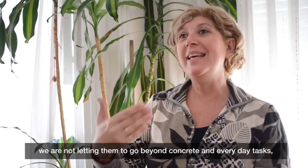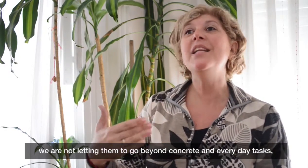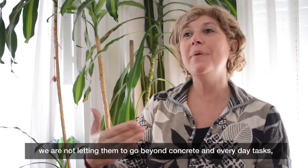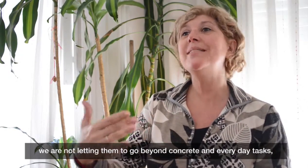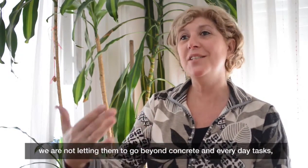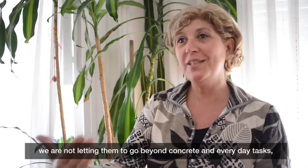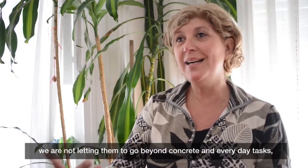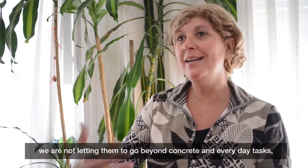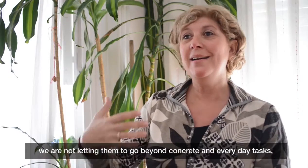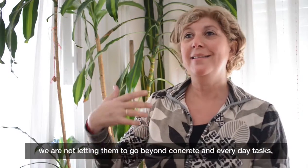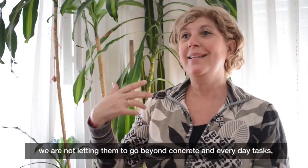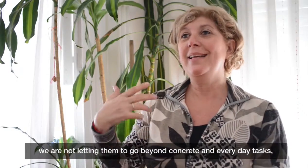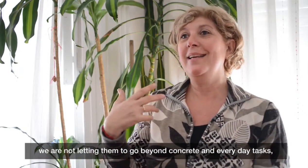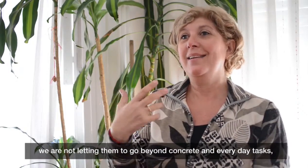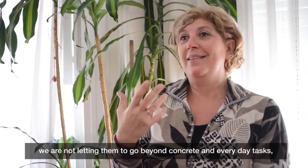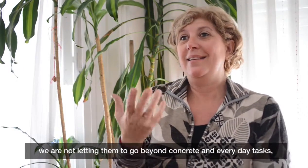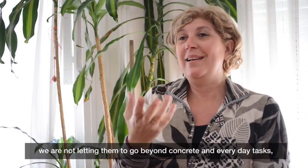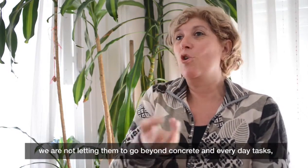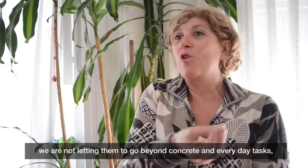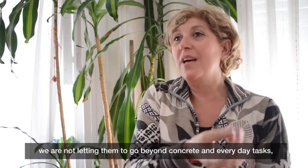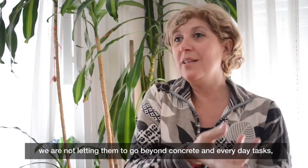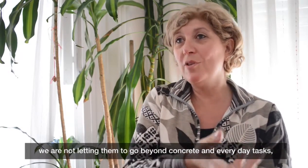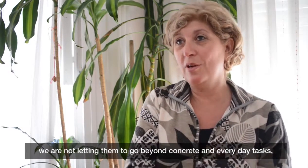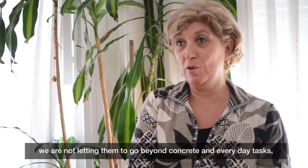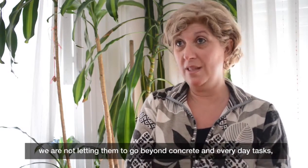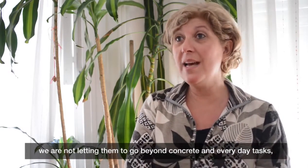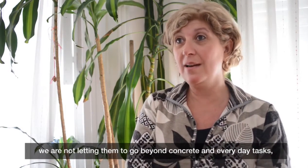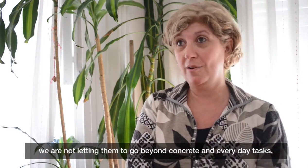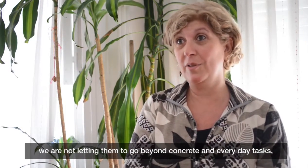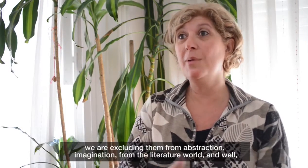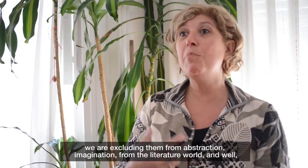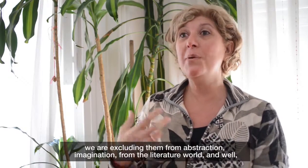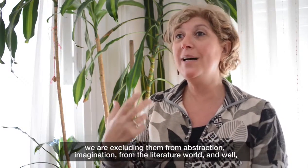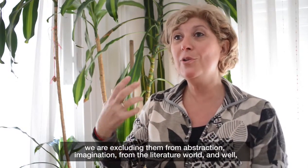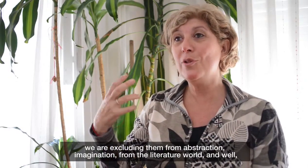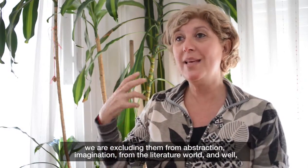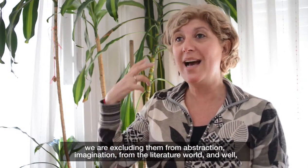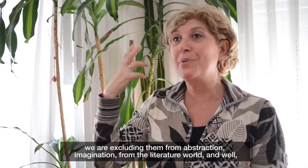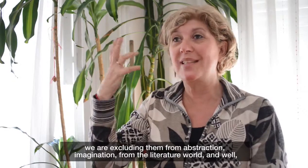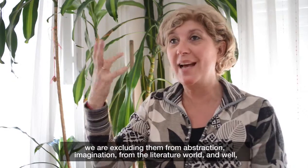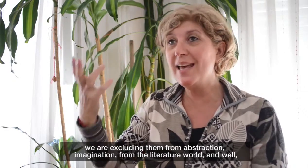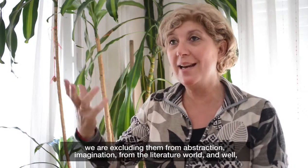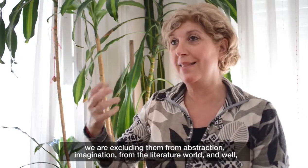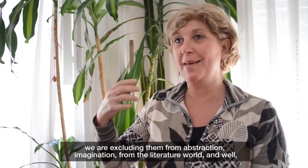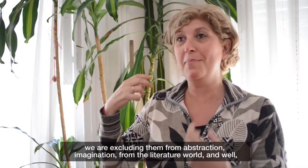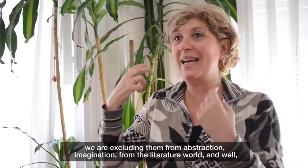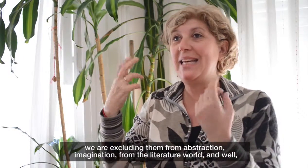ir más allá de lo concreto y de lo cotidiano. Los estamos privando de abstraer, de